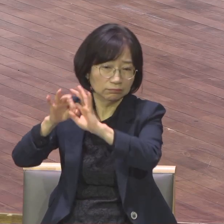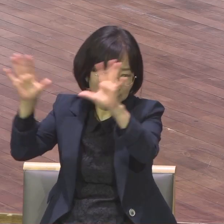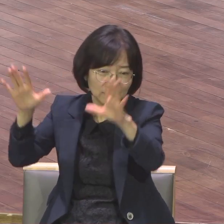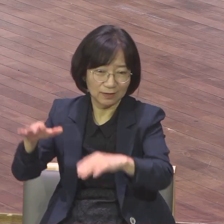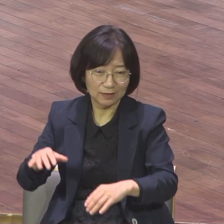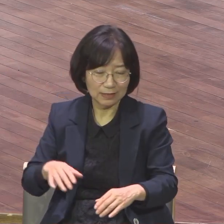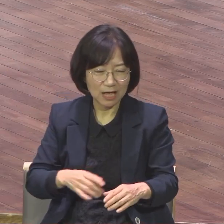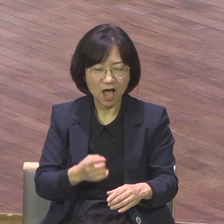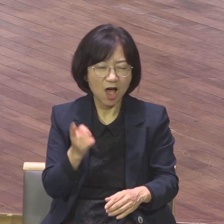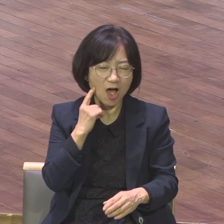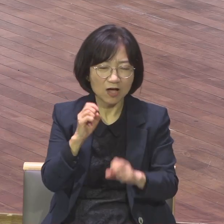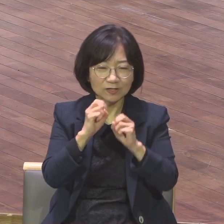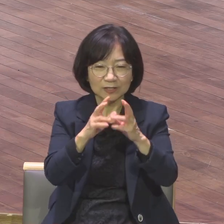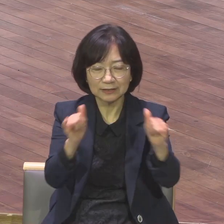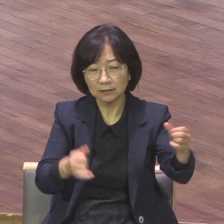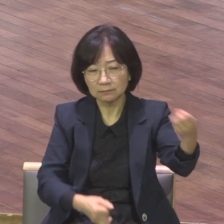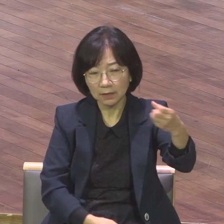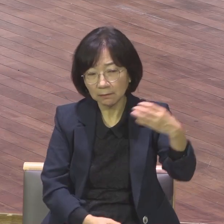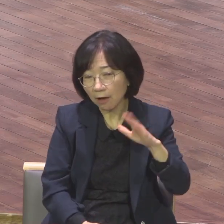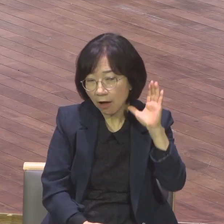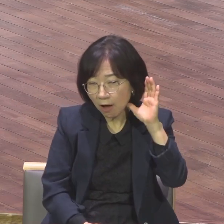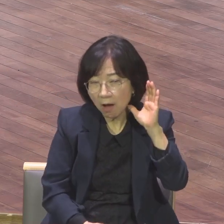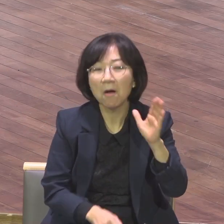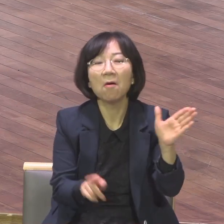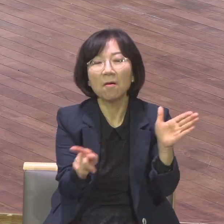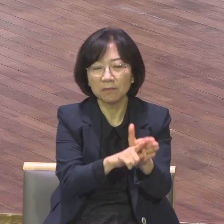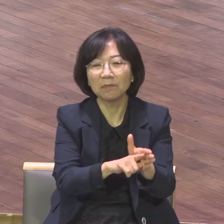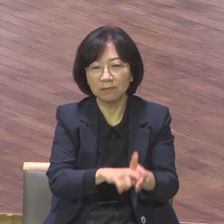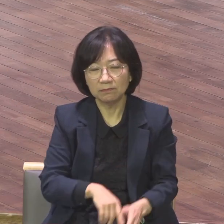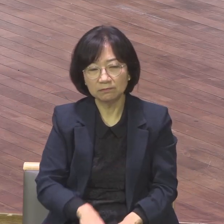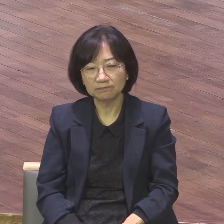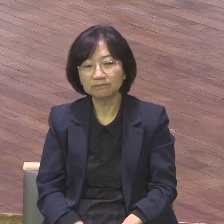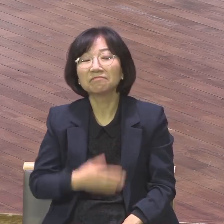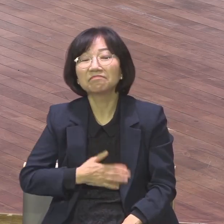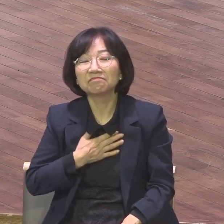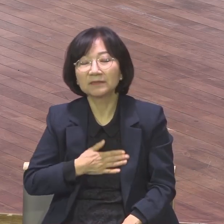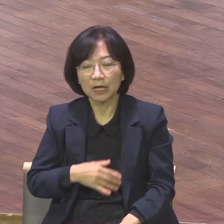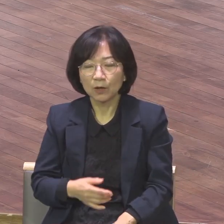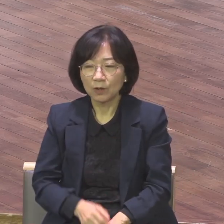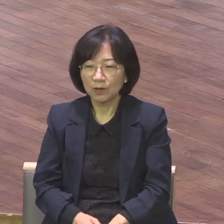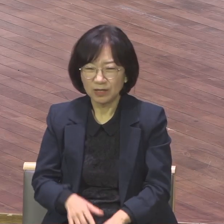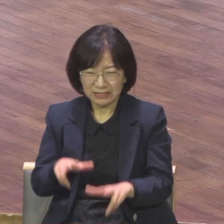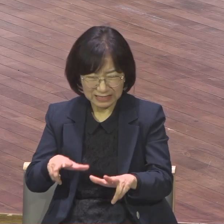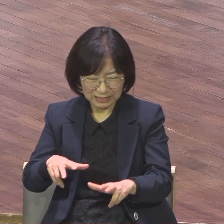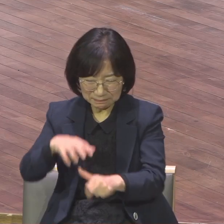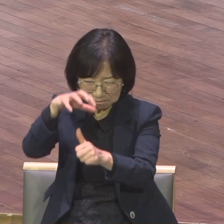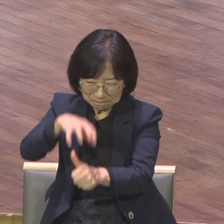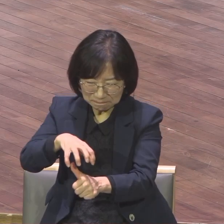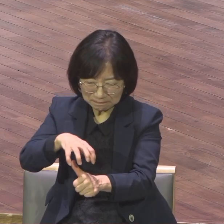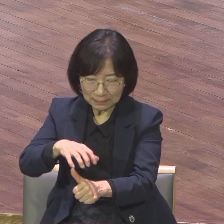취하니까, 우리 돌아갈 거니까 우습게 보지 마, 우리 포로로 왔다고.